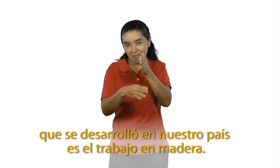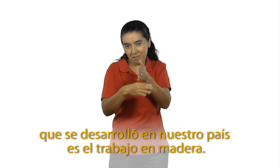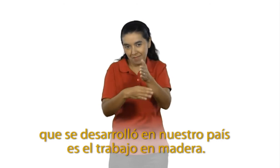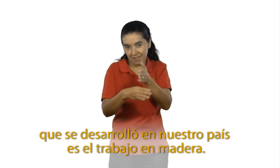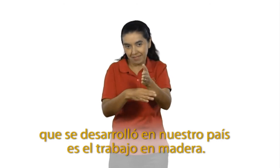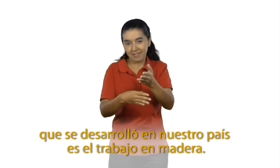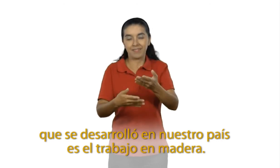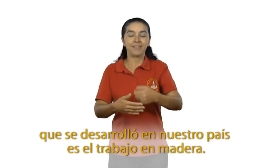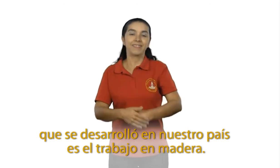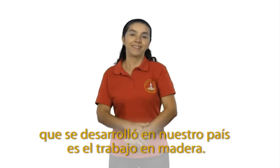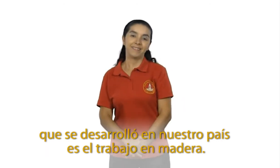trabajo en madera.